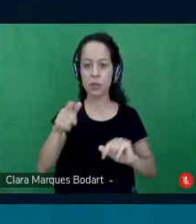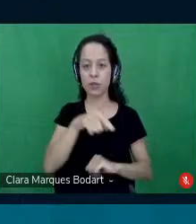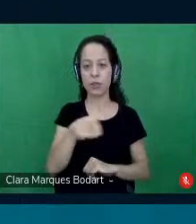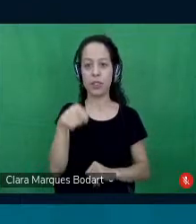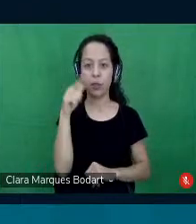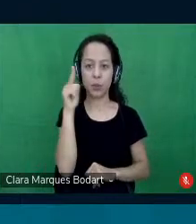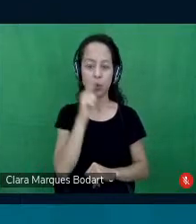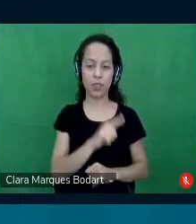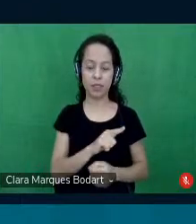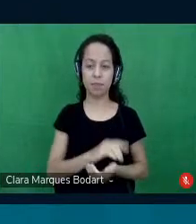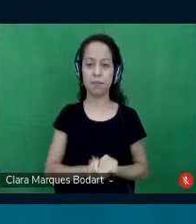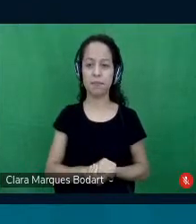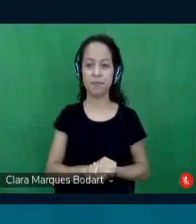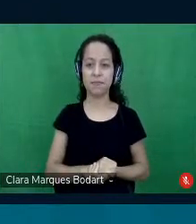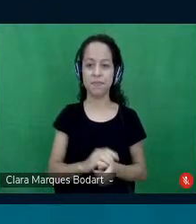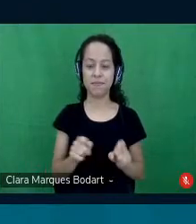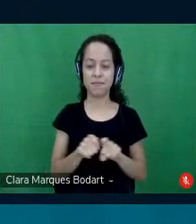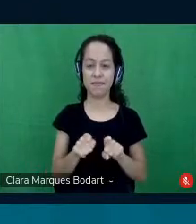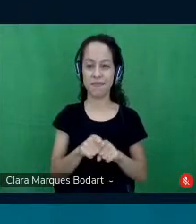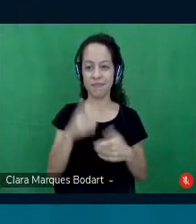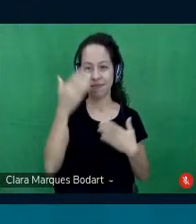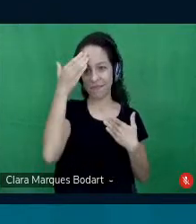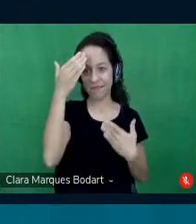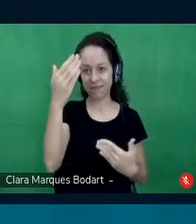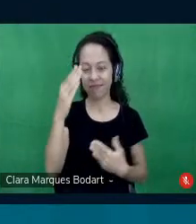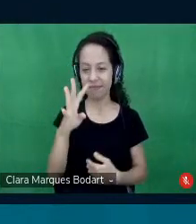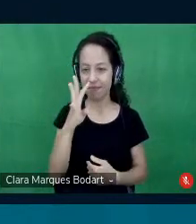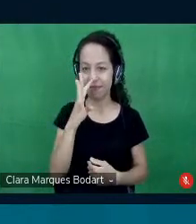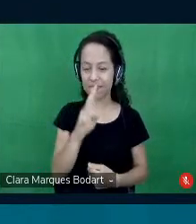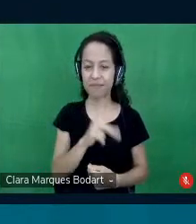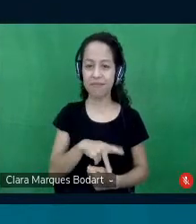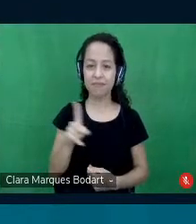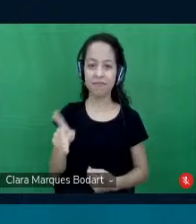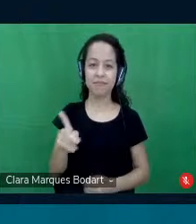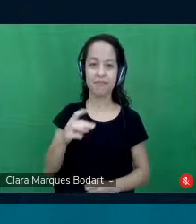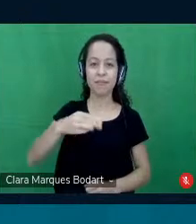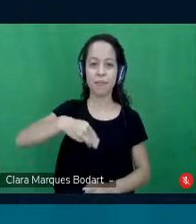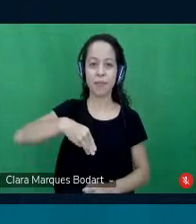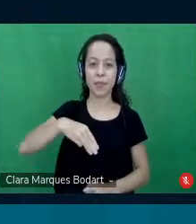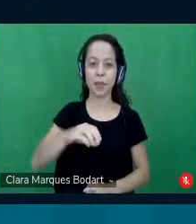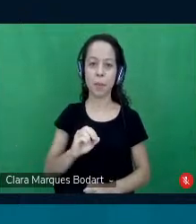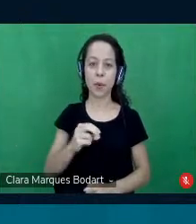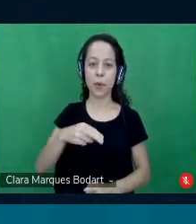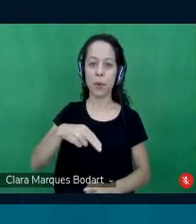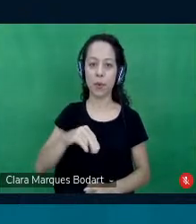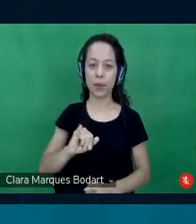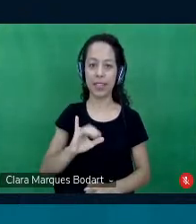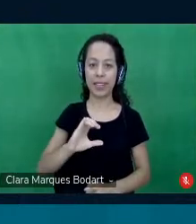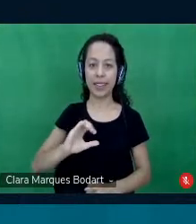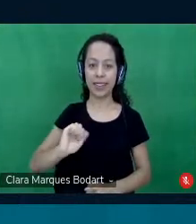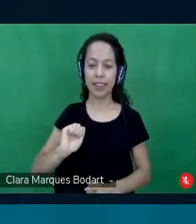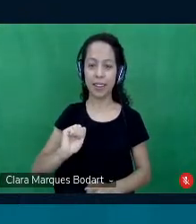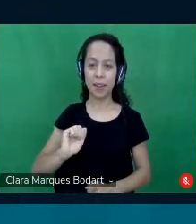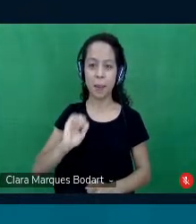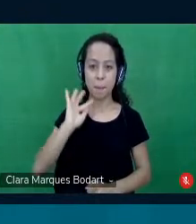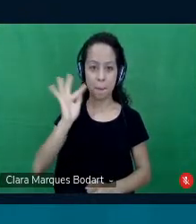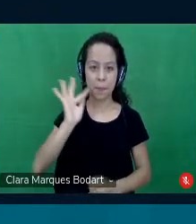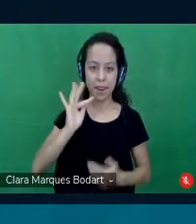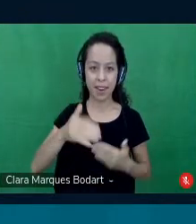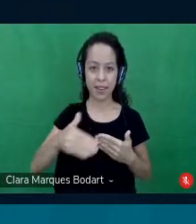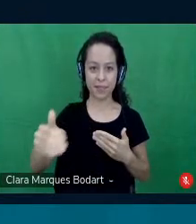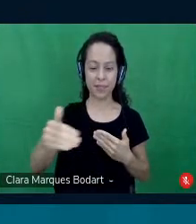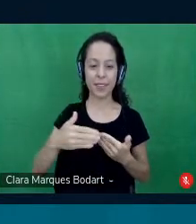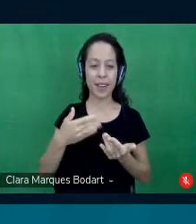vocês. E nosso agradecimento e admiração à professora Mônica Ribeiro da Silva, que em breve vai fazer a nossa aula